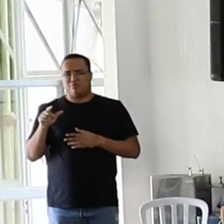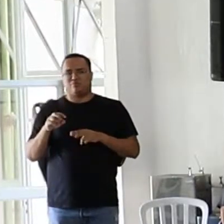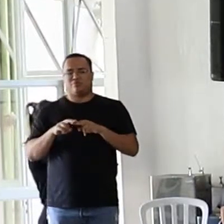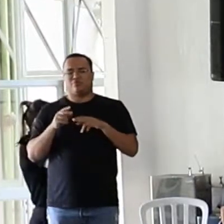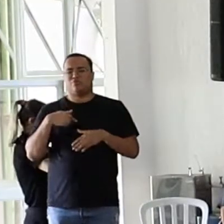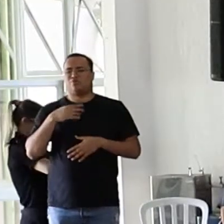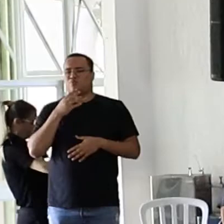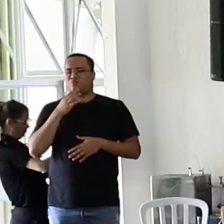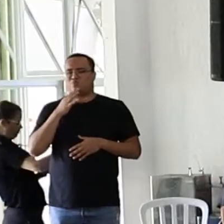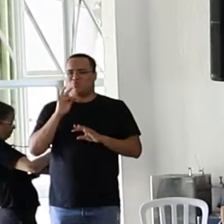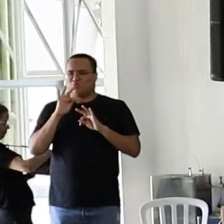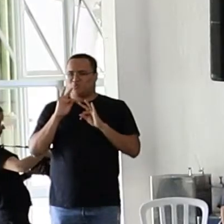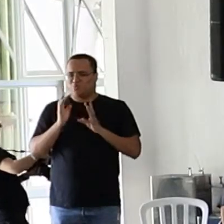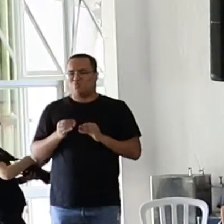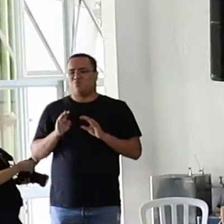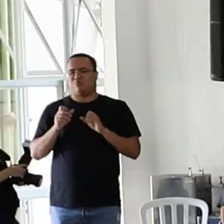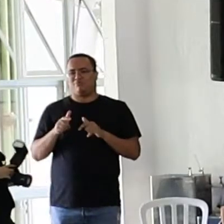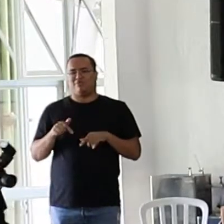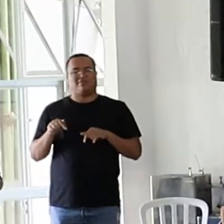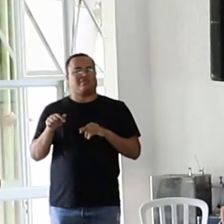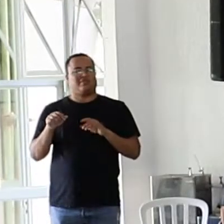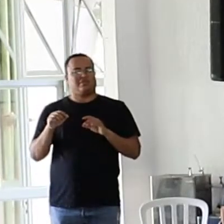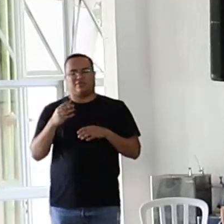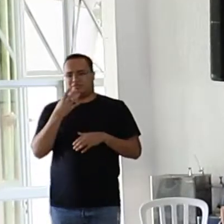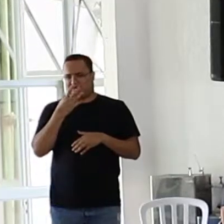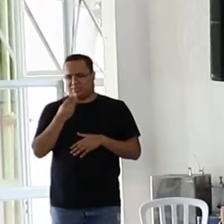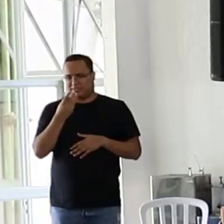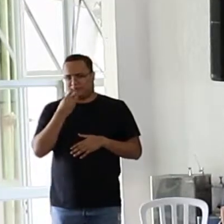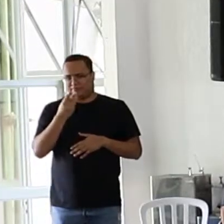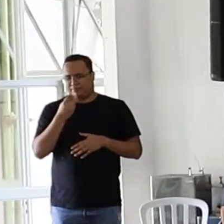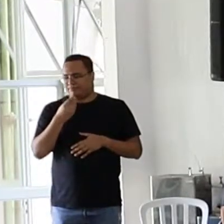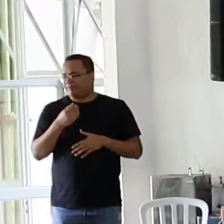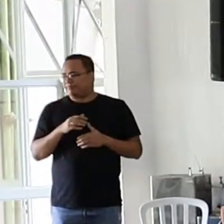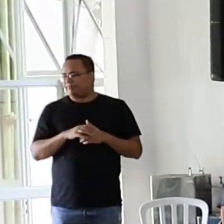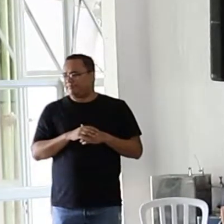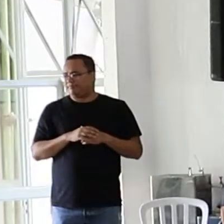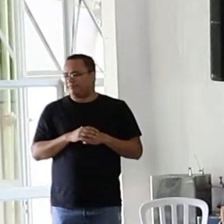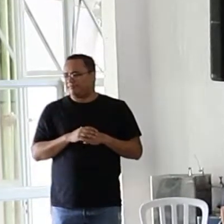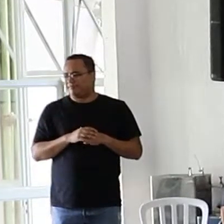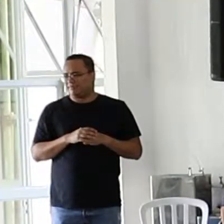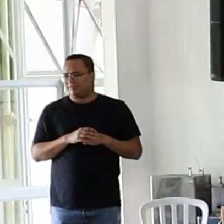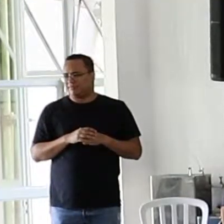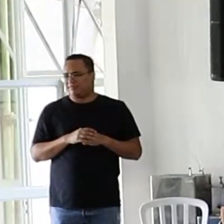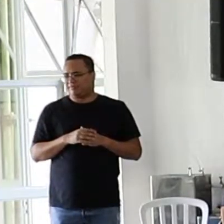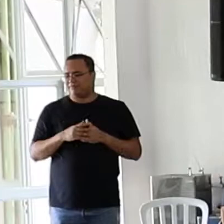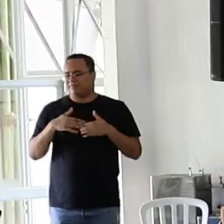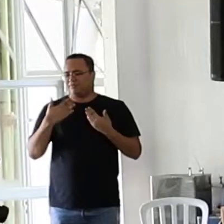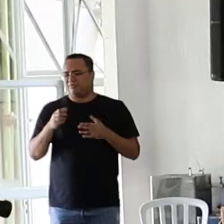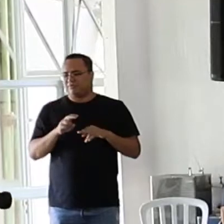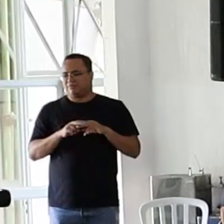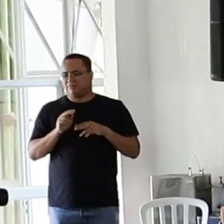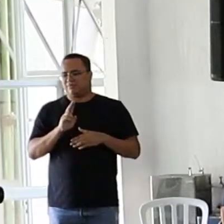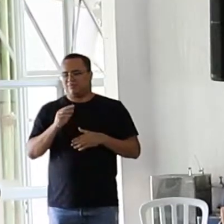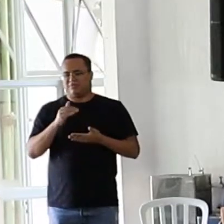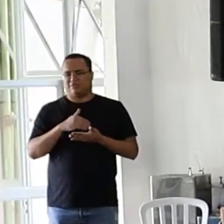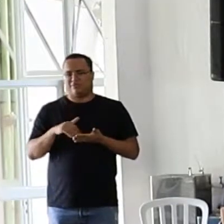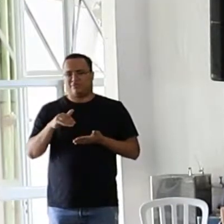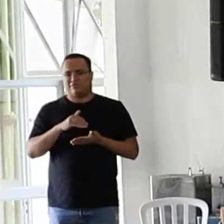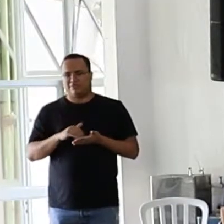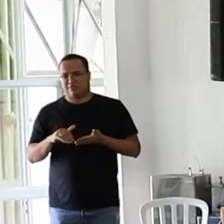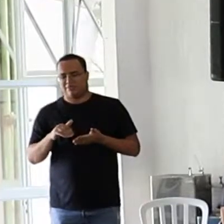conheço bem aqui a rotina que lugar aí e em nome do Secretário Cris